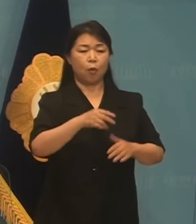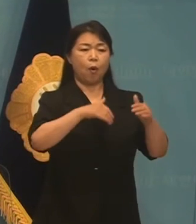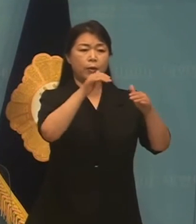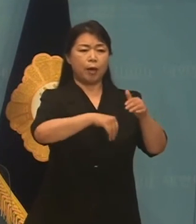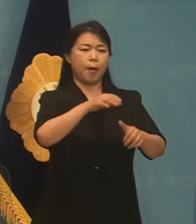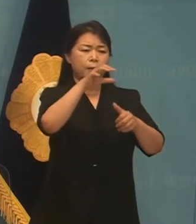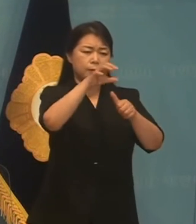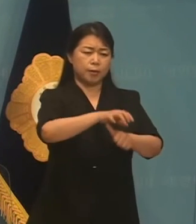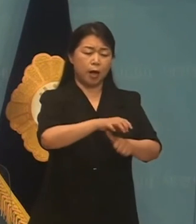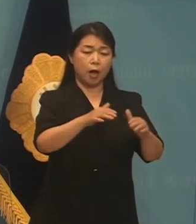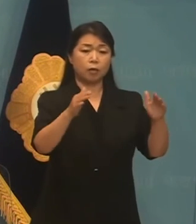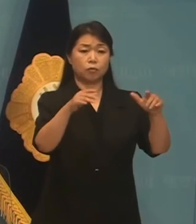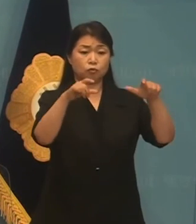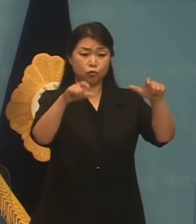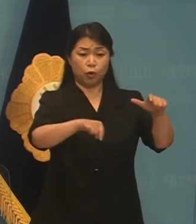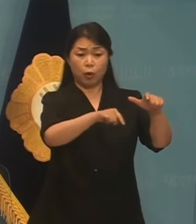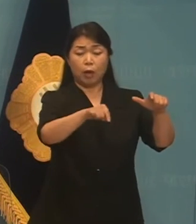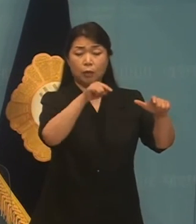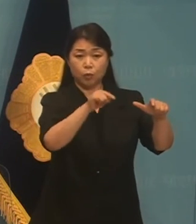개발 제한 구역에라도